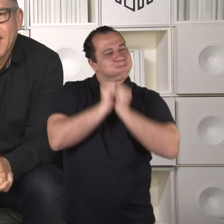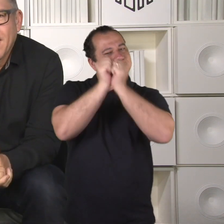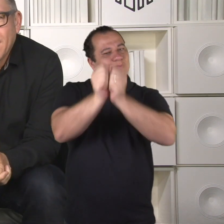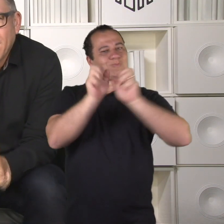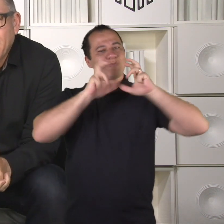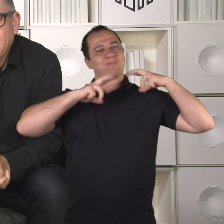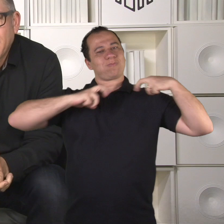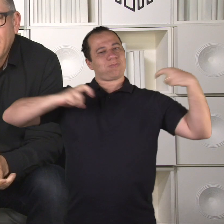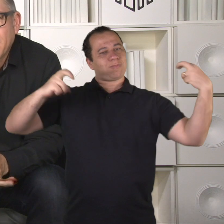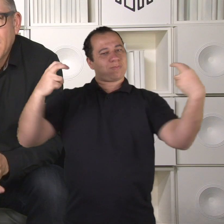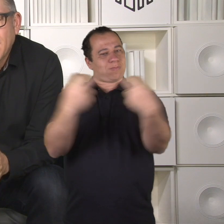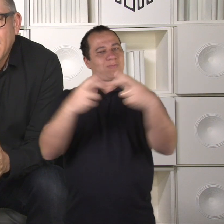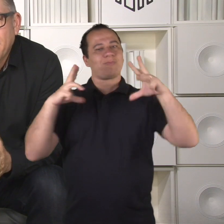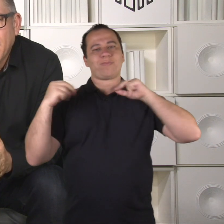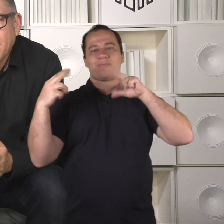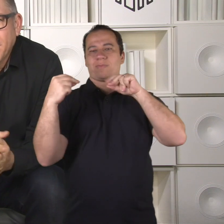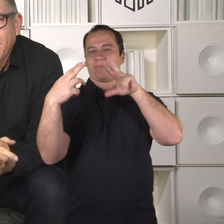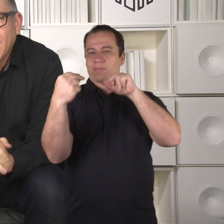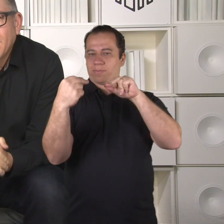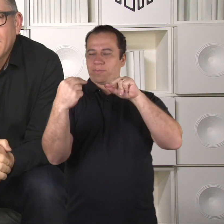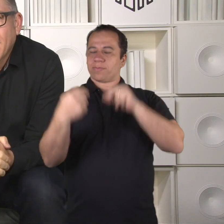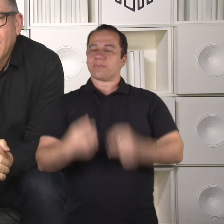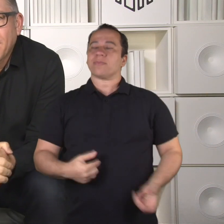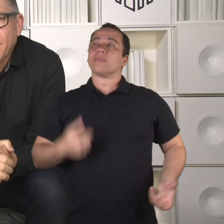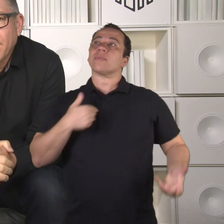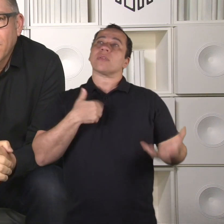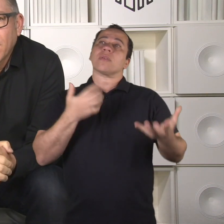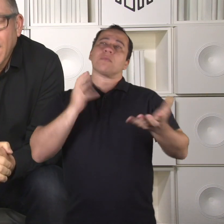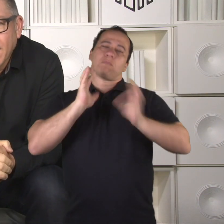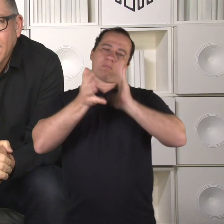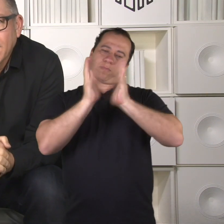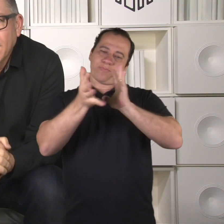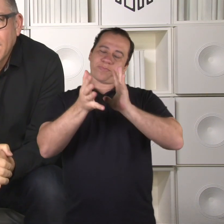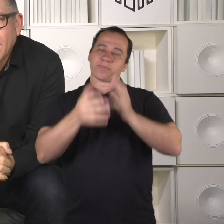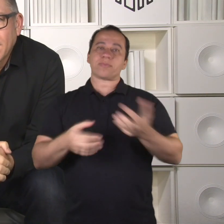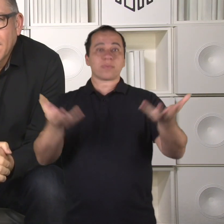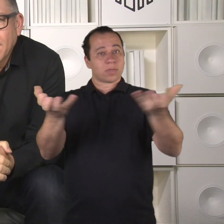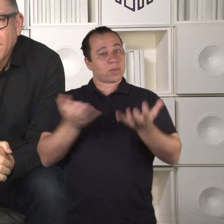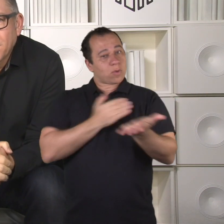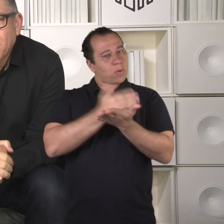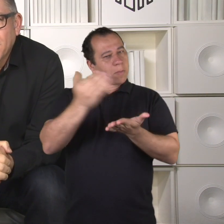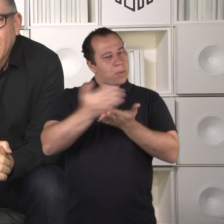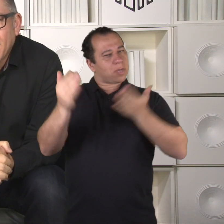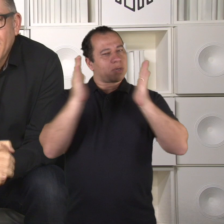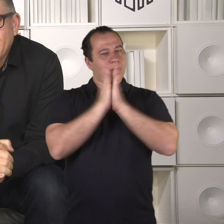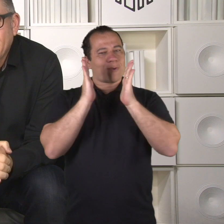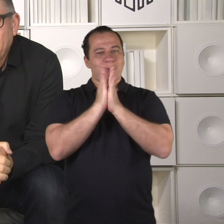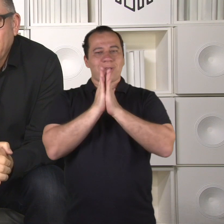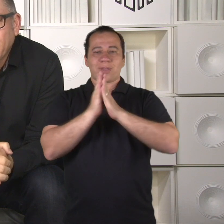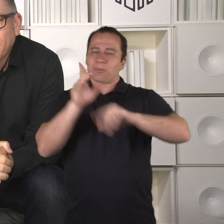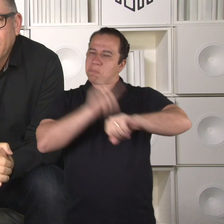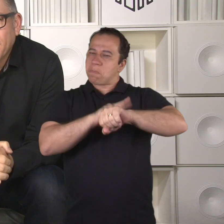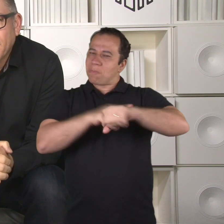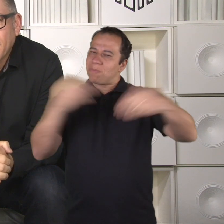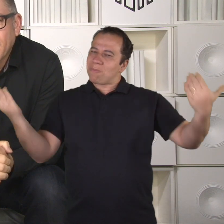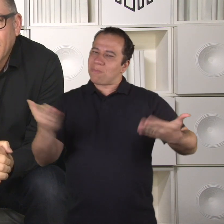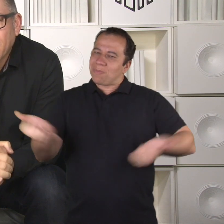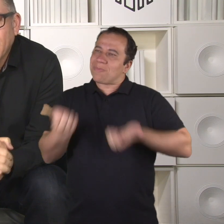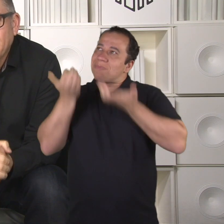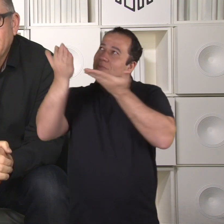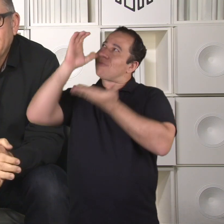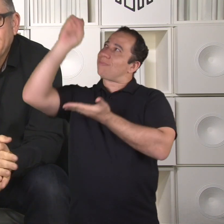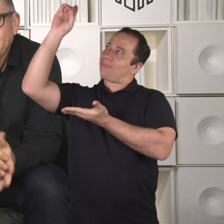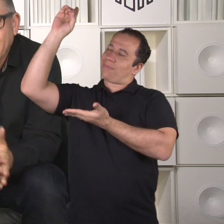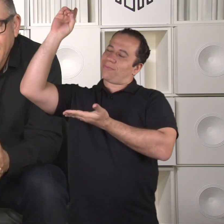conversa. Queria convidar você mais uma vez a orar e vamos consagrar esse tempo